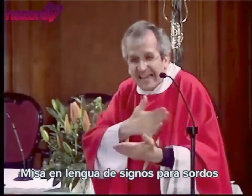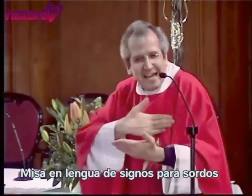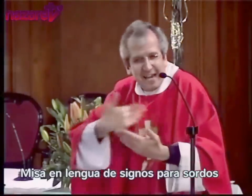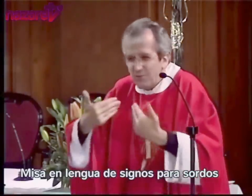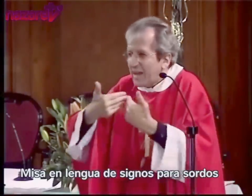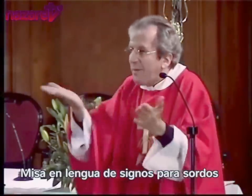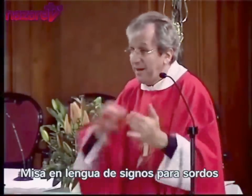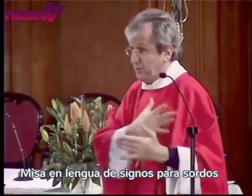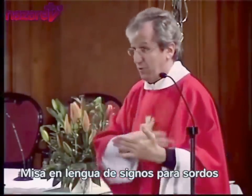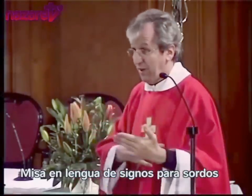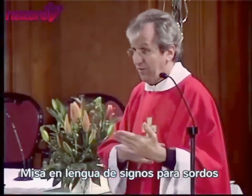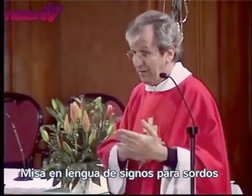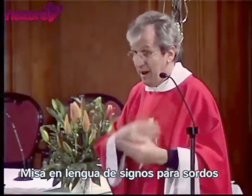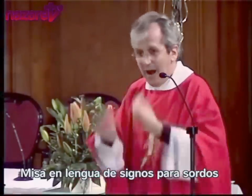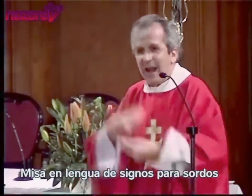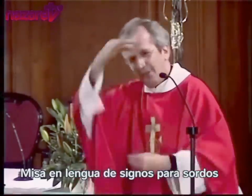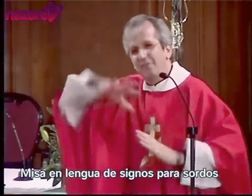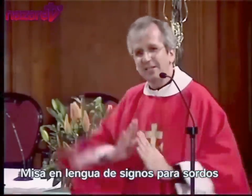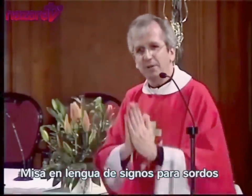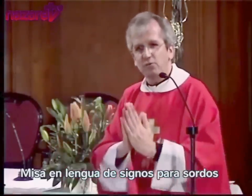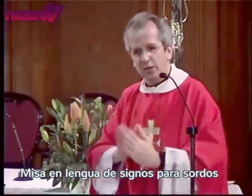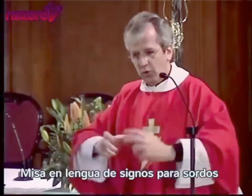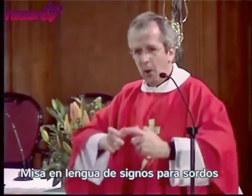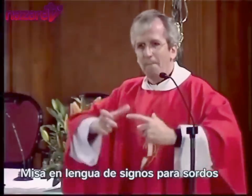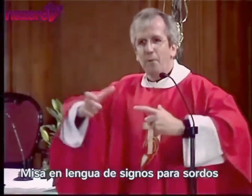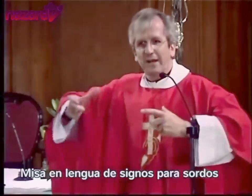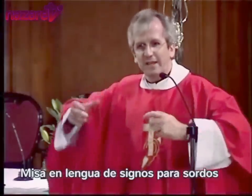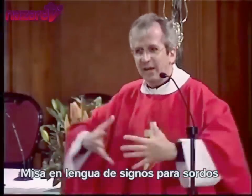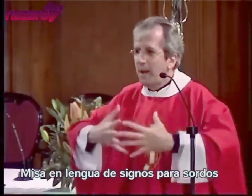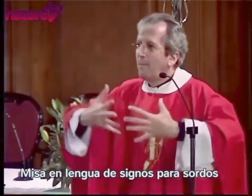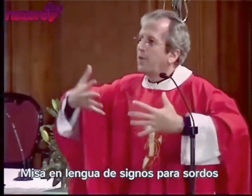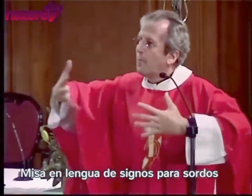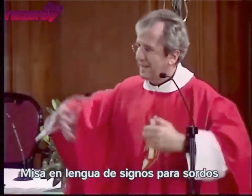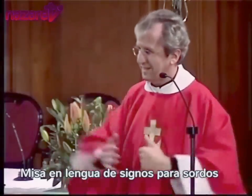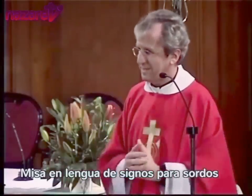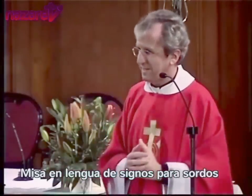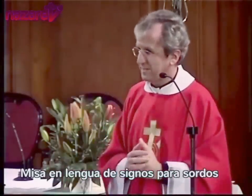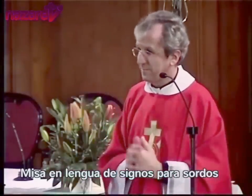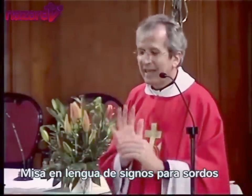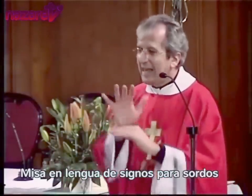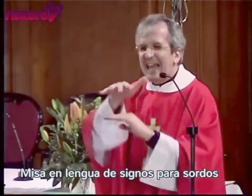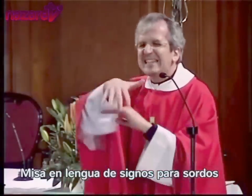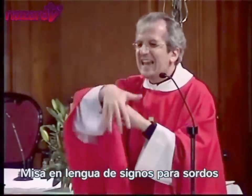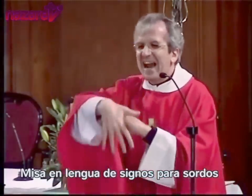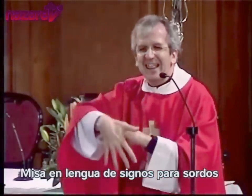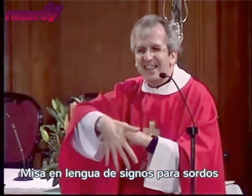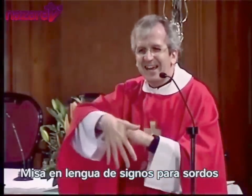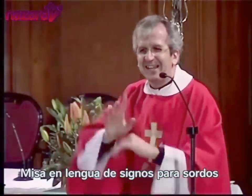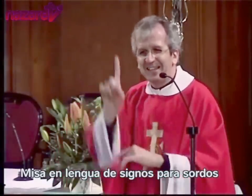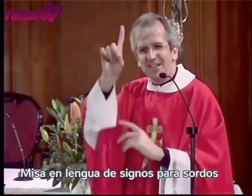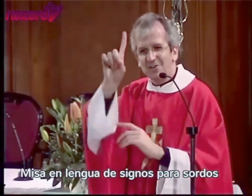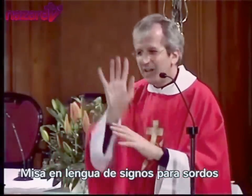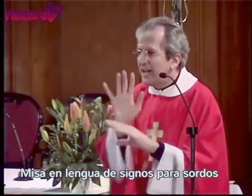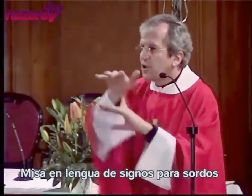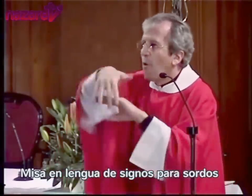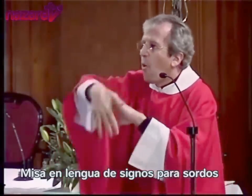cada vez que queremos abrirle nuestro corazón, la acción del Espíritu Santo puede crecer, puede aumentarse más. Es la gracia